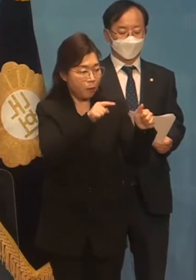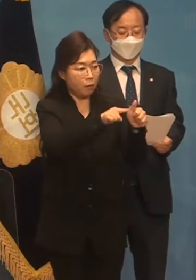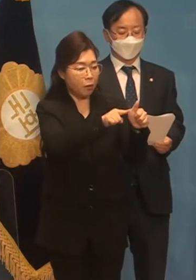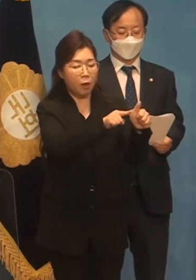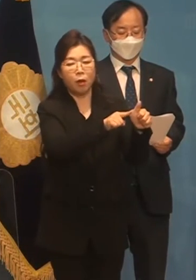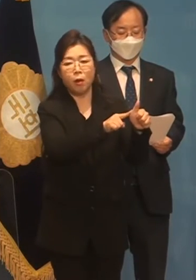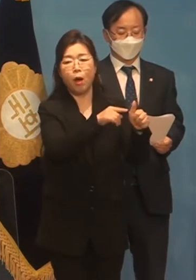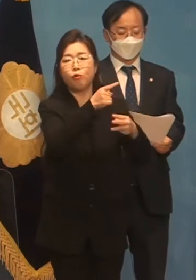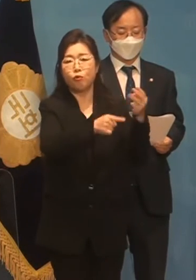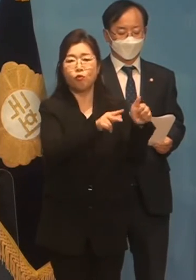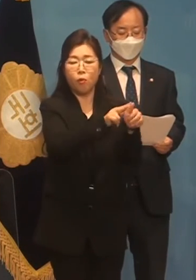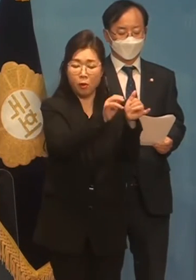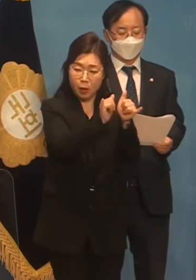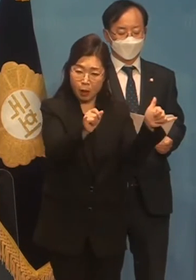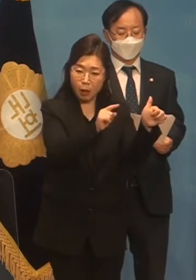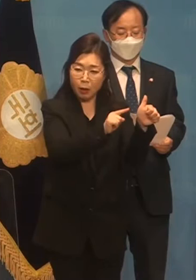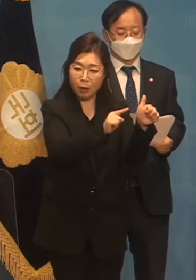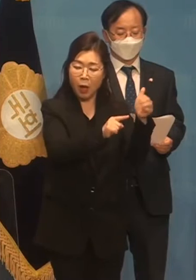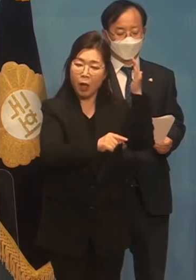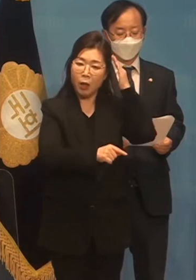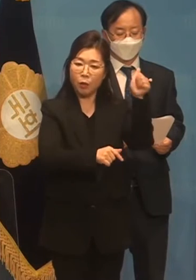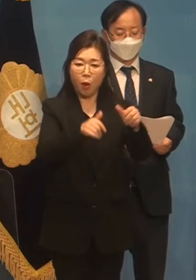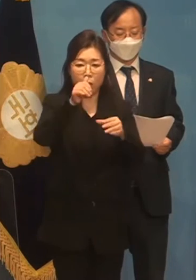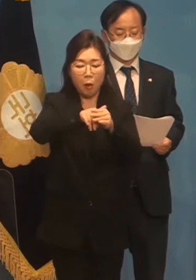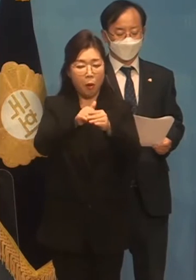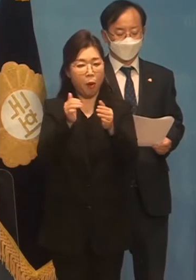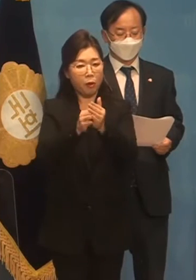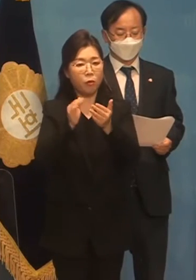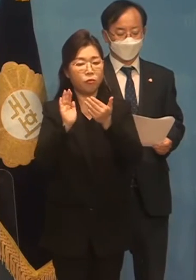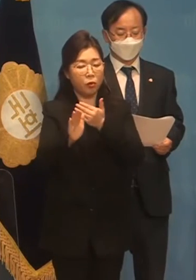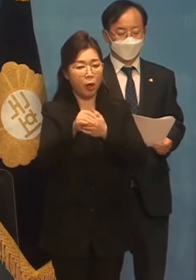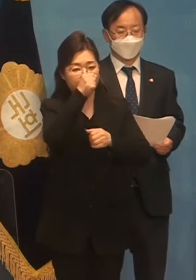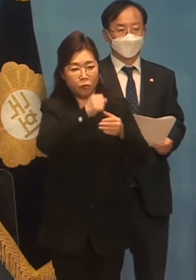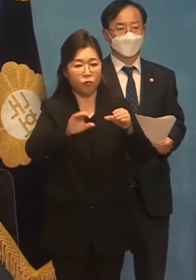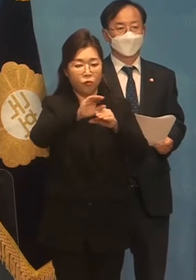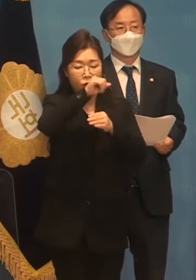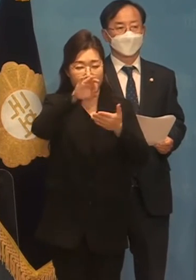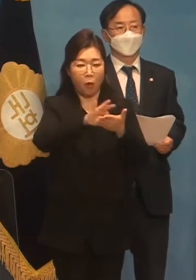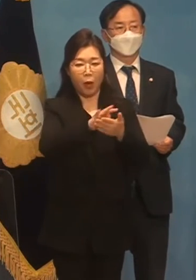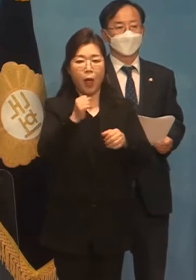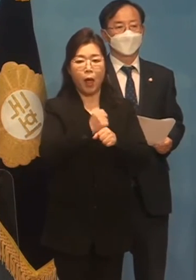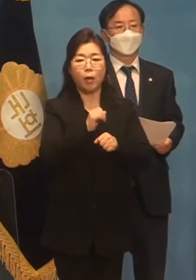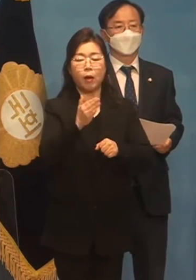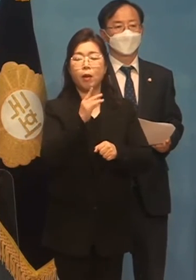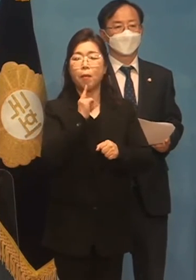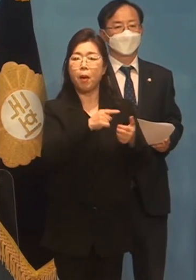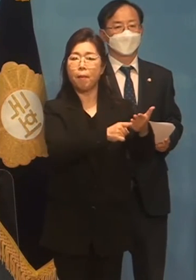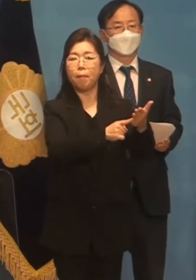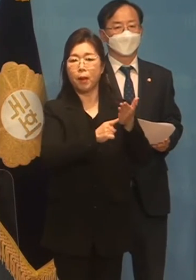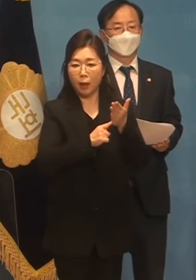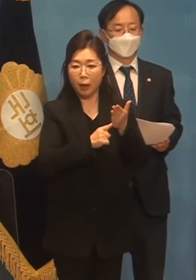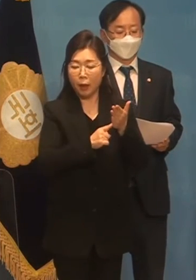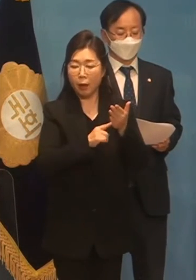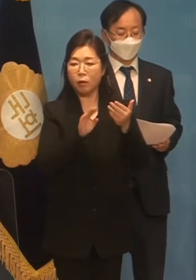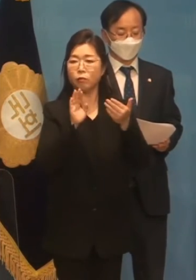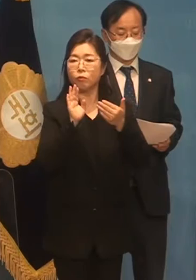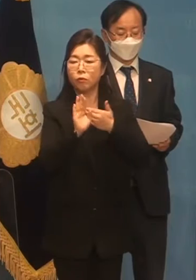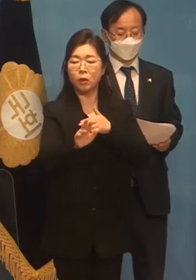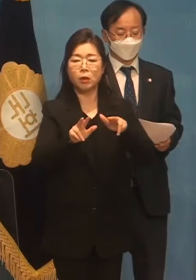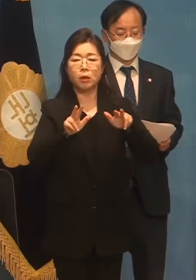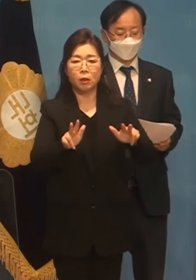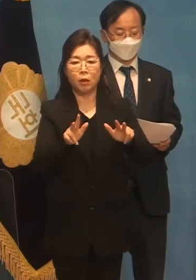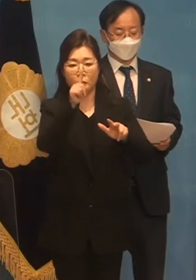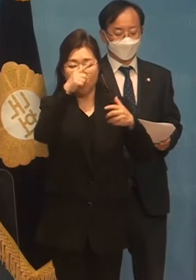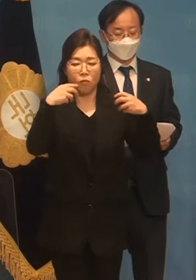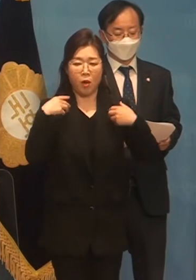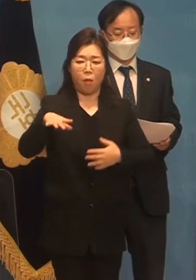국민의힘과 윤석열 후보는 대통령 선거 이후에 추경을 실시해야 한다고 말했다가 이제는